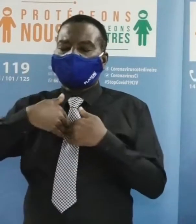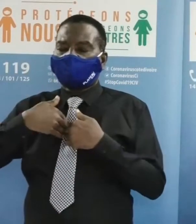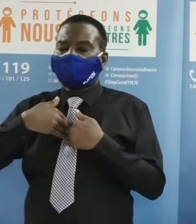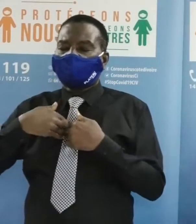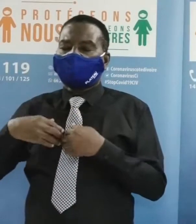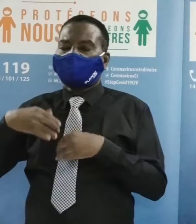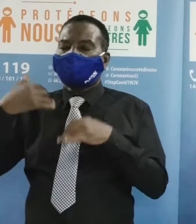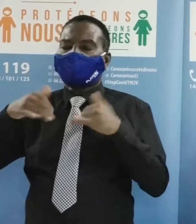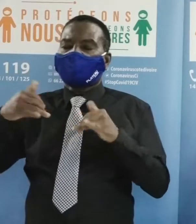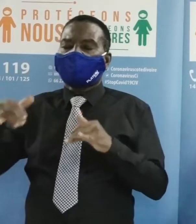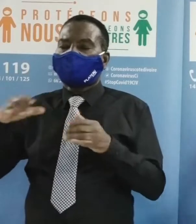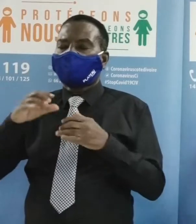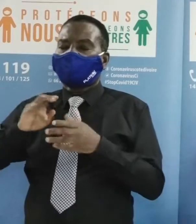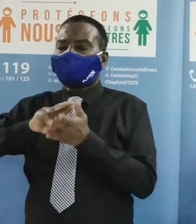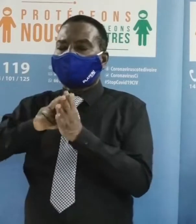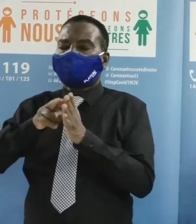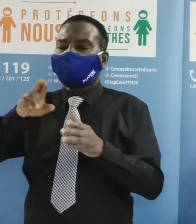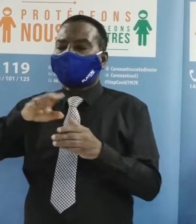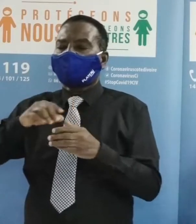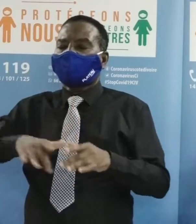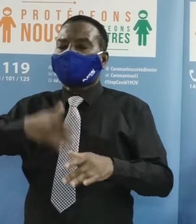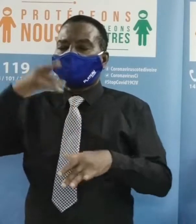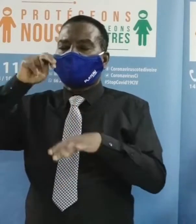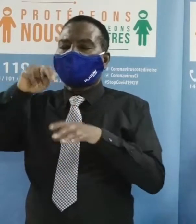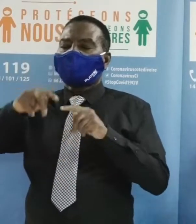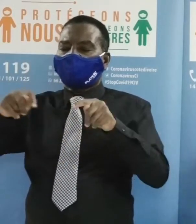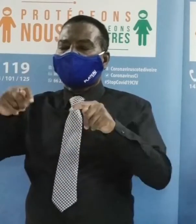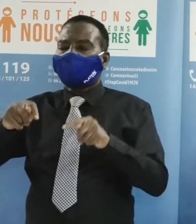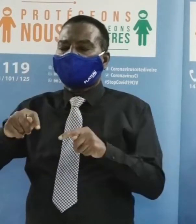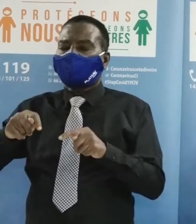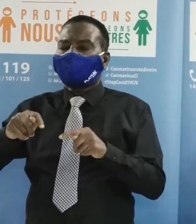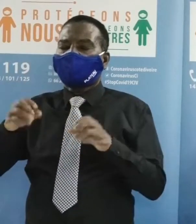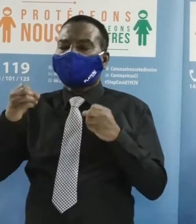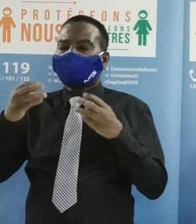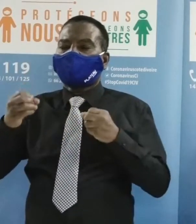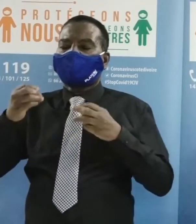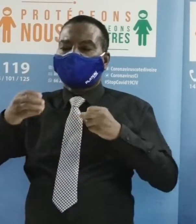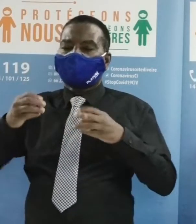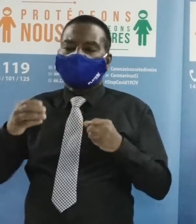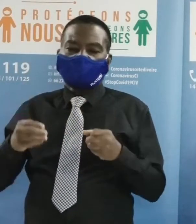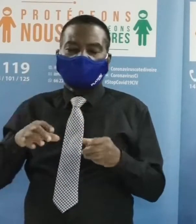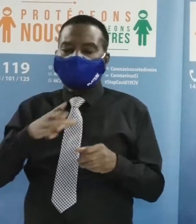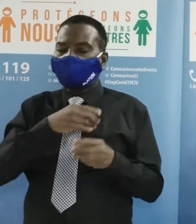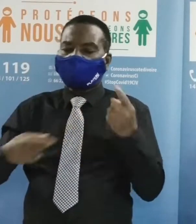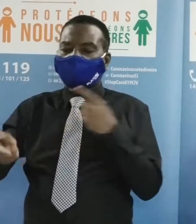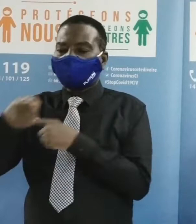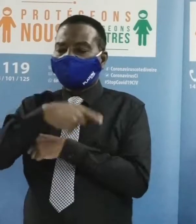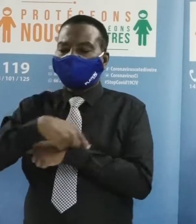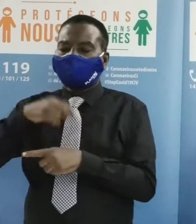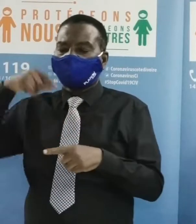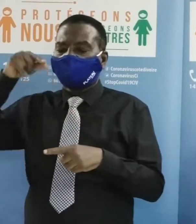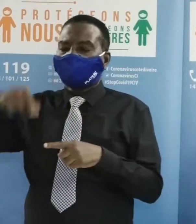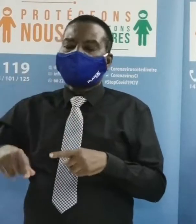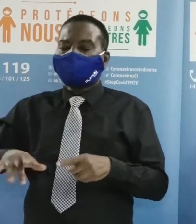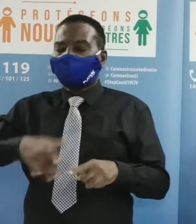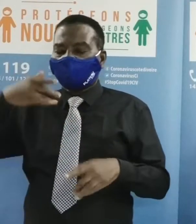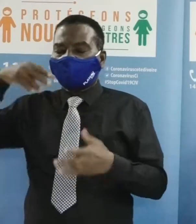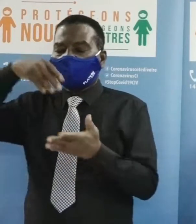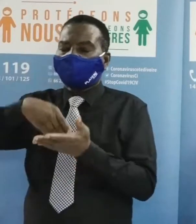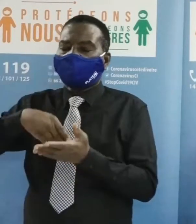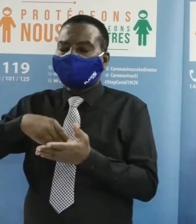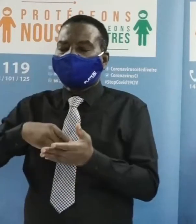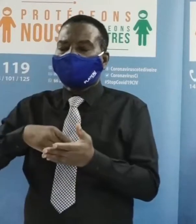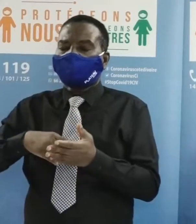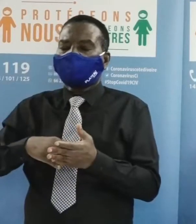jouer notre rôle en sensibilisant au maximum et aujourd'hui il faut re sensibiliser